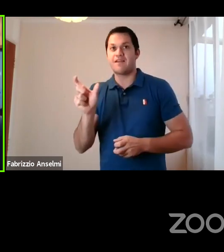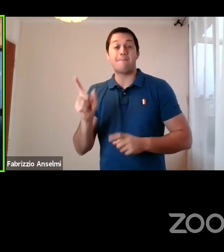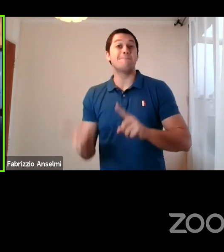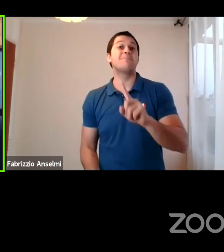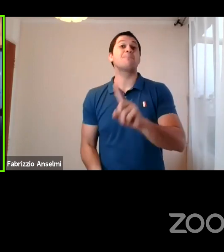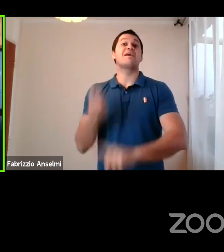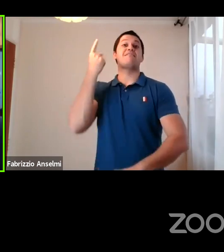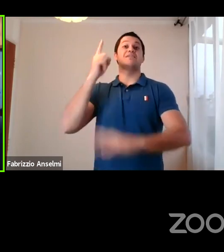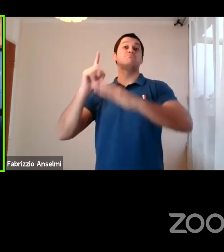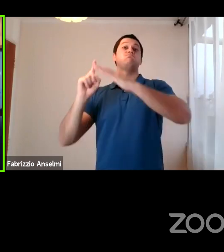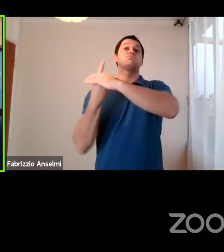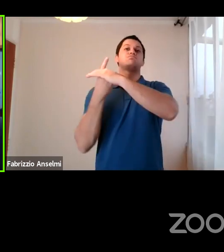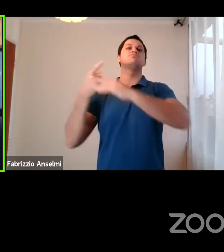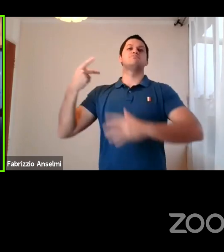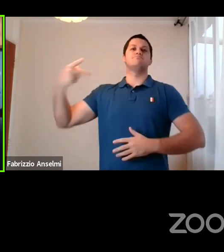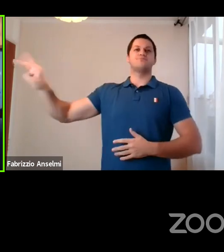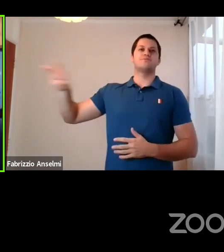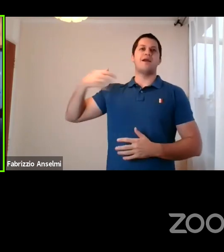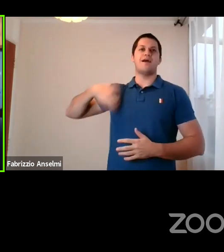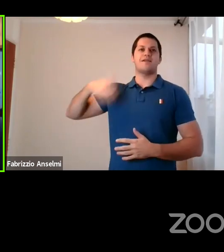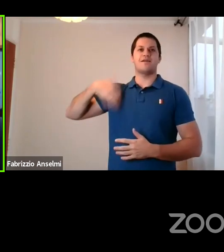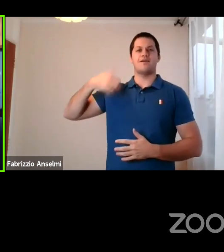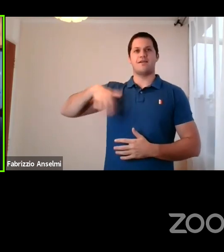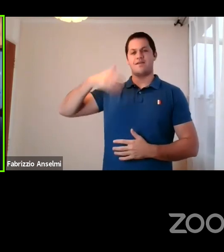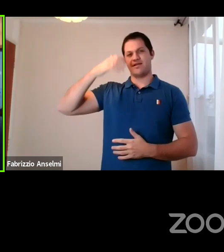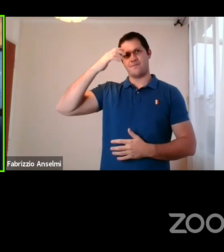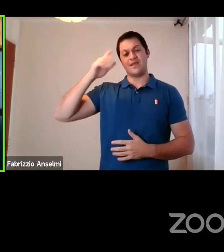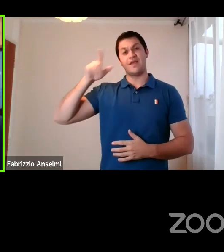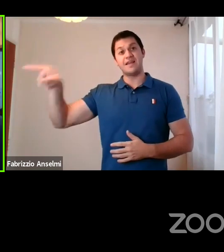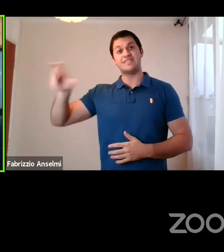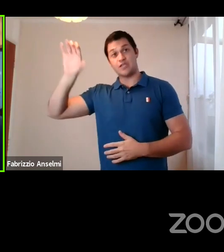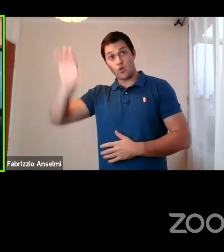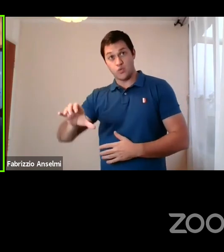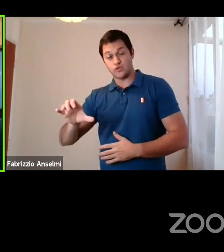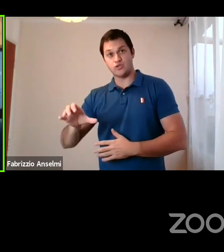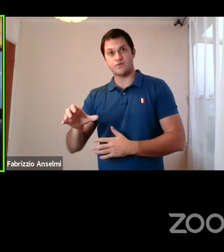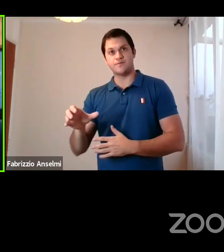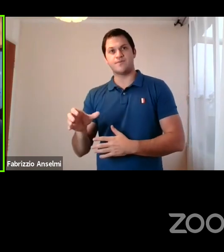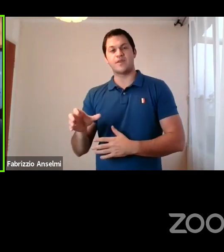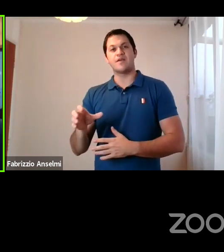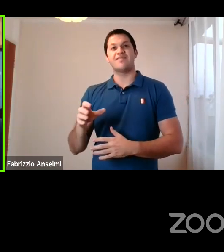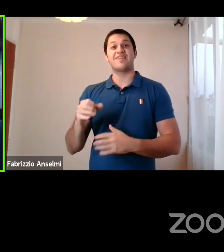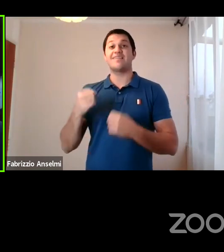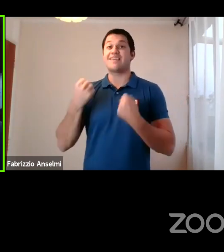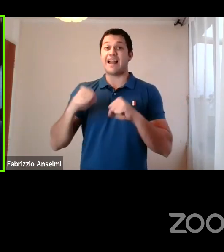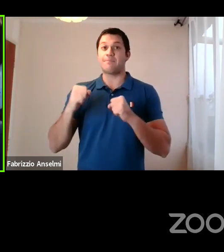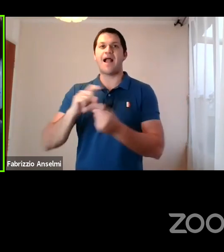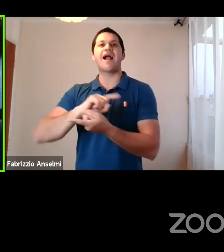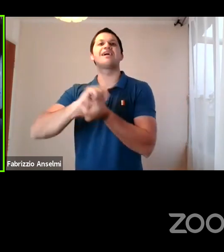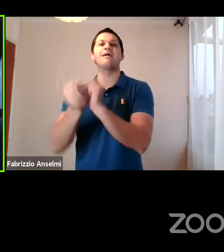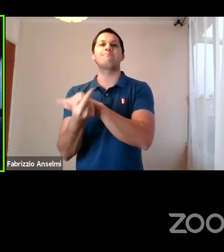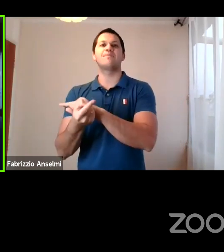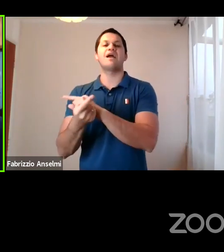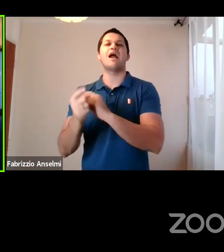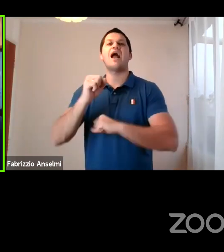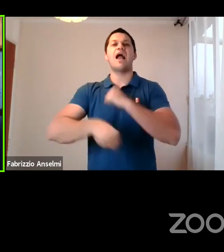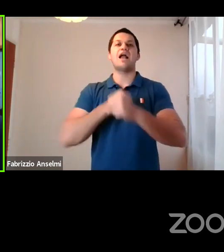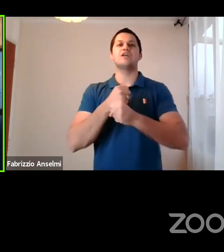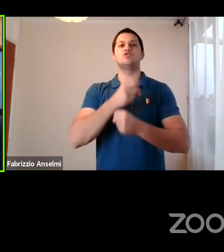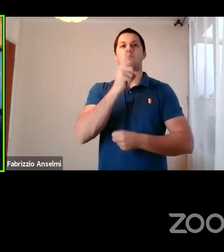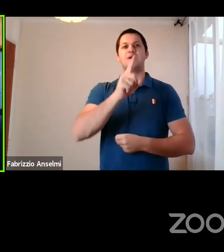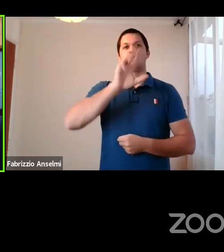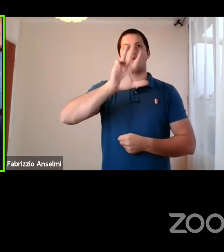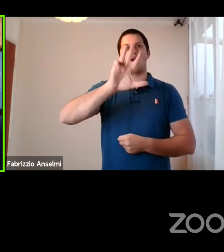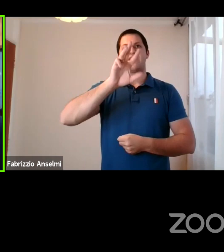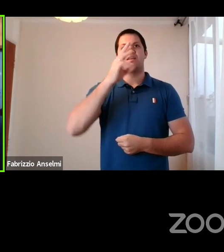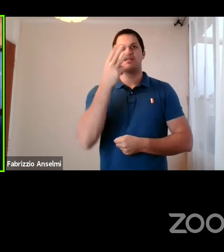curso de kinesioterapia, en el año 37, se transformó en la Escuela de Kinesiología, y ese es el Día de la Kinesiología